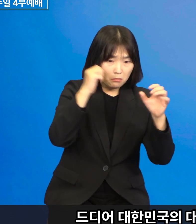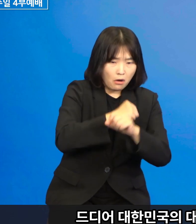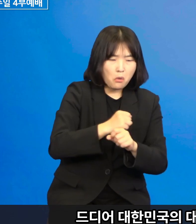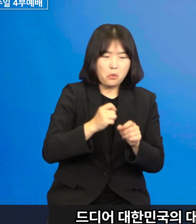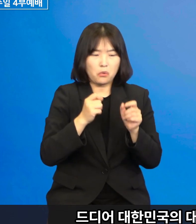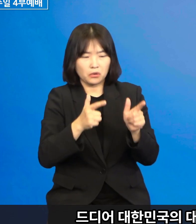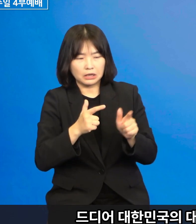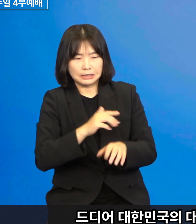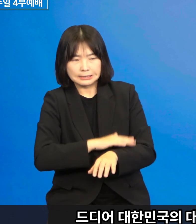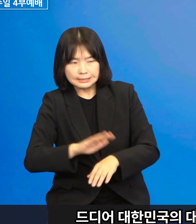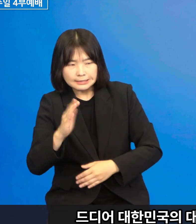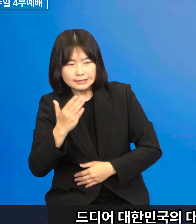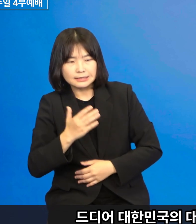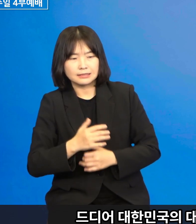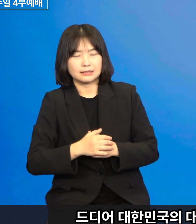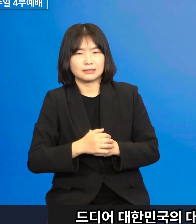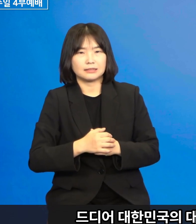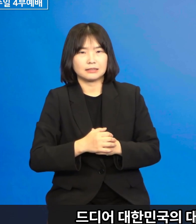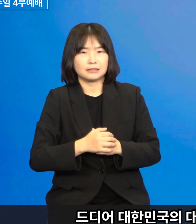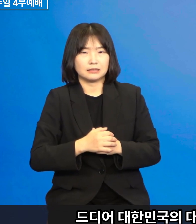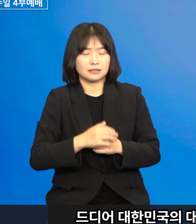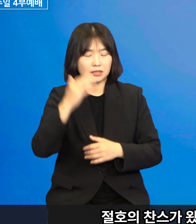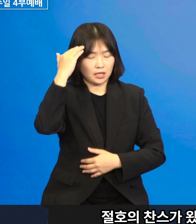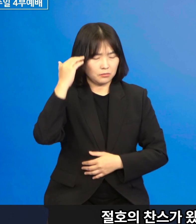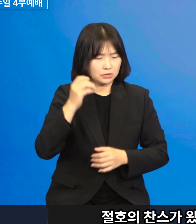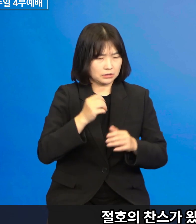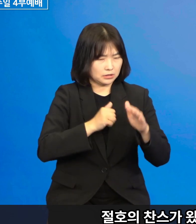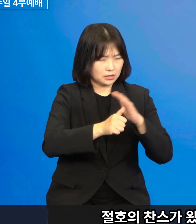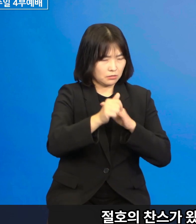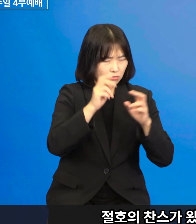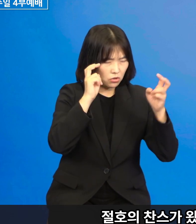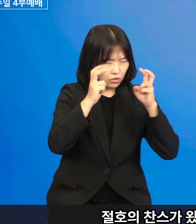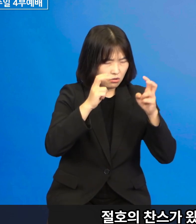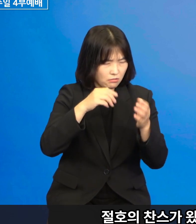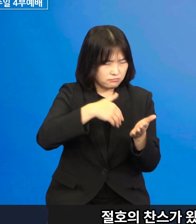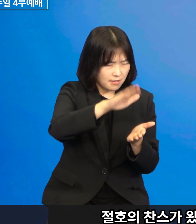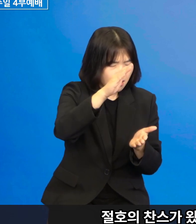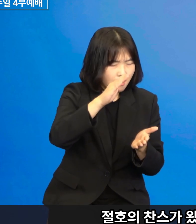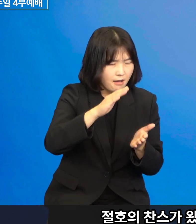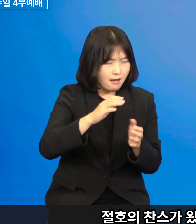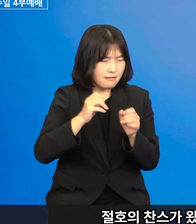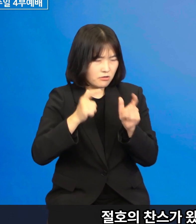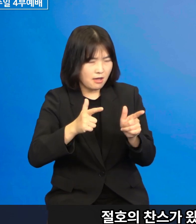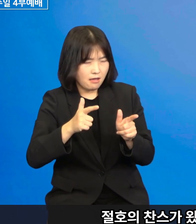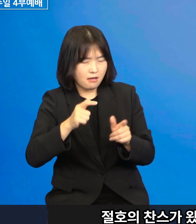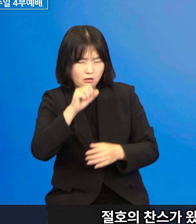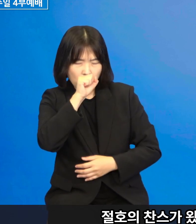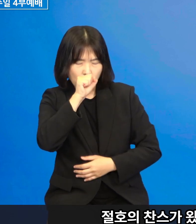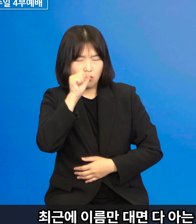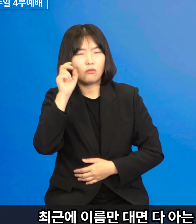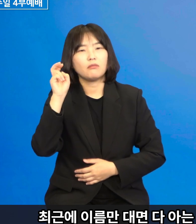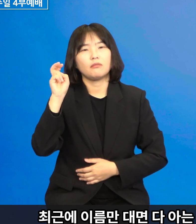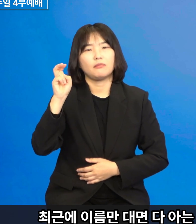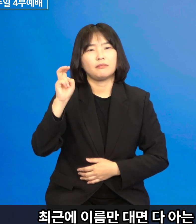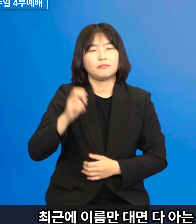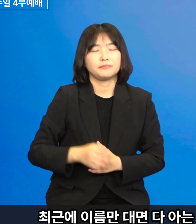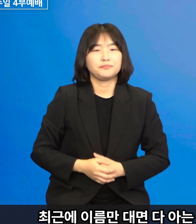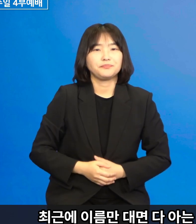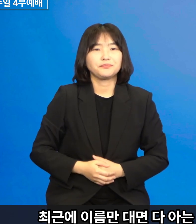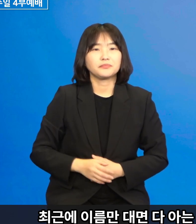드디어 대한민국의 대표 기업들을 물리칠 수 있는 절호의 찬스가 왔다. 엄청 좋아할 거예요.